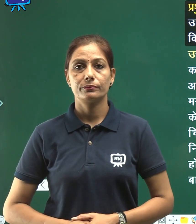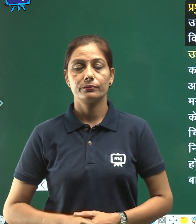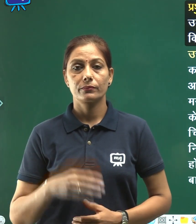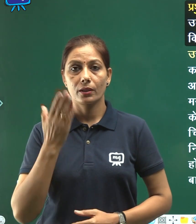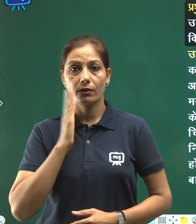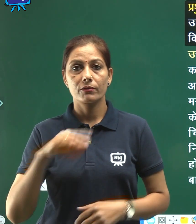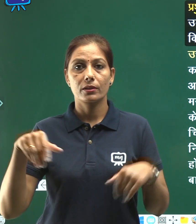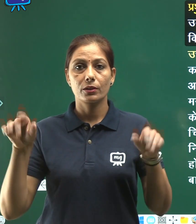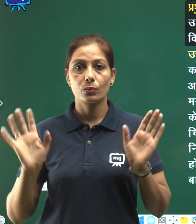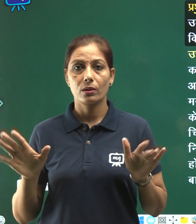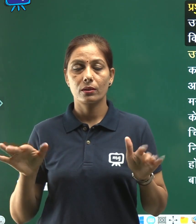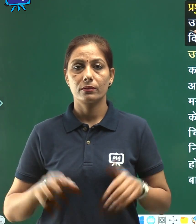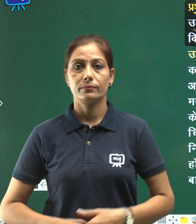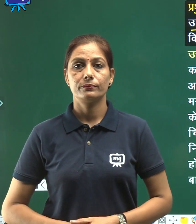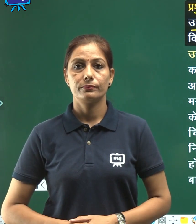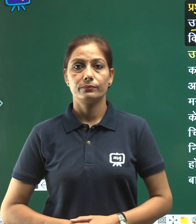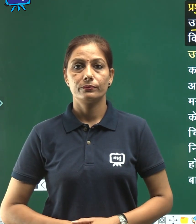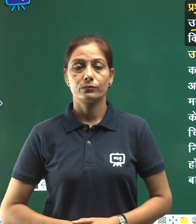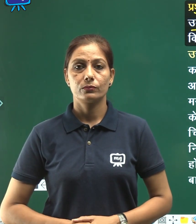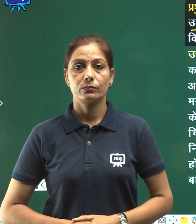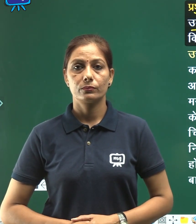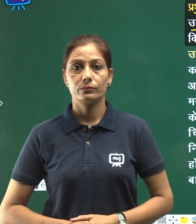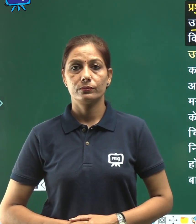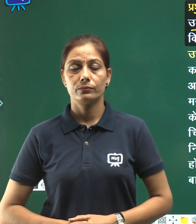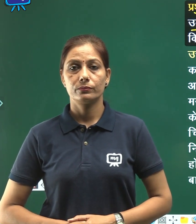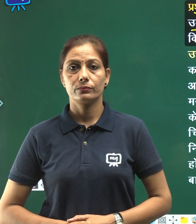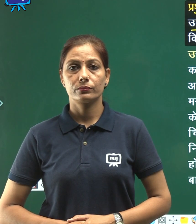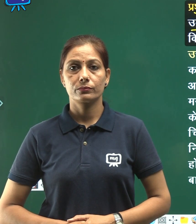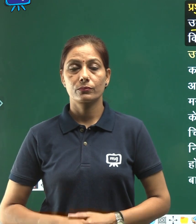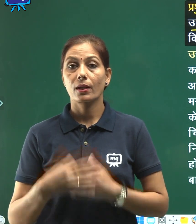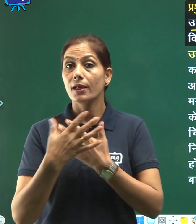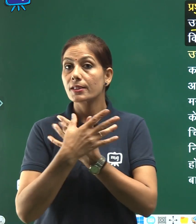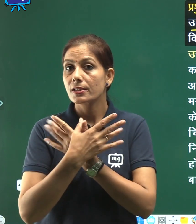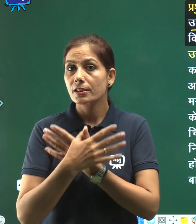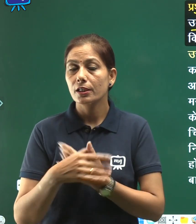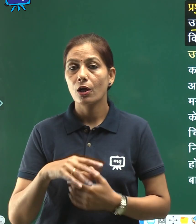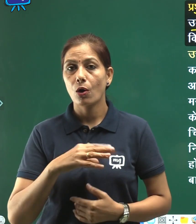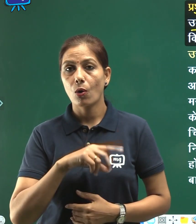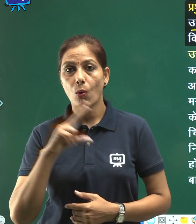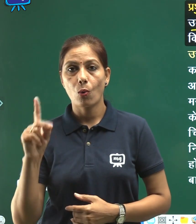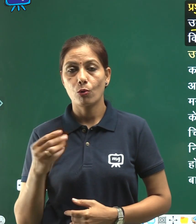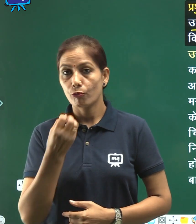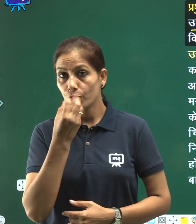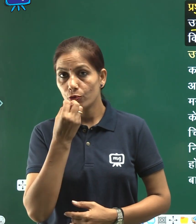कविता की उड़ान को चिड़िया व फूलों से